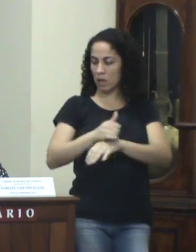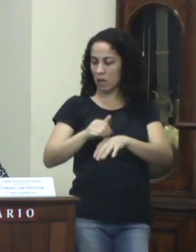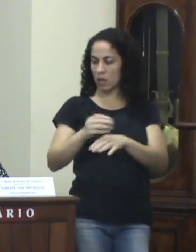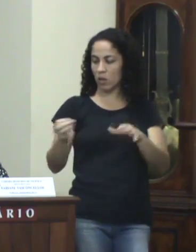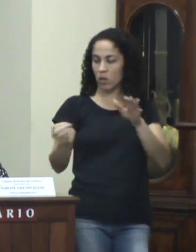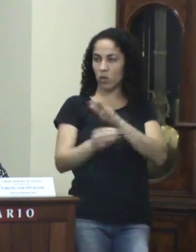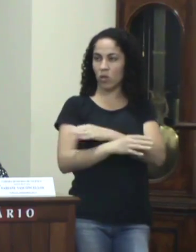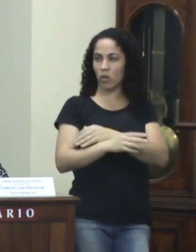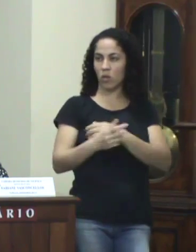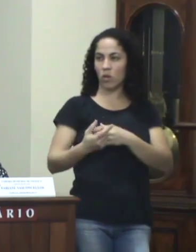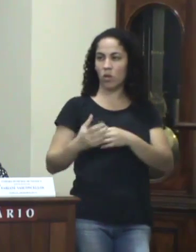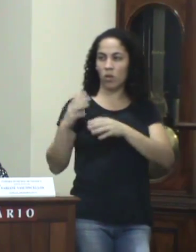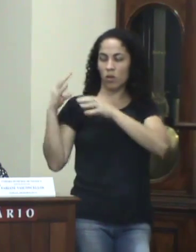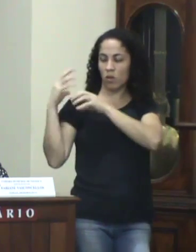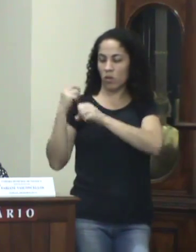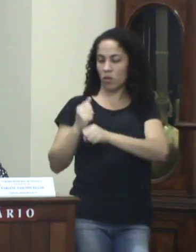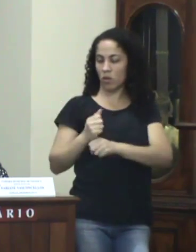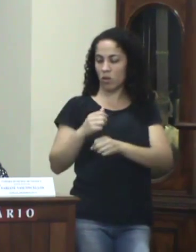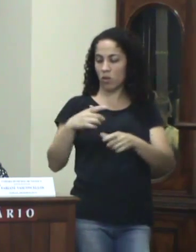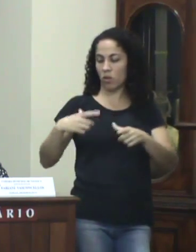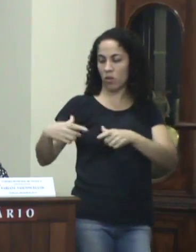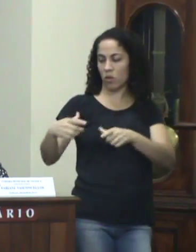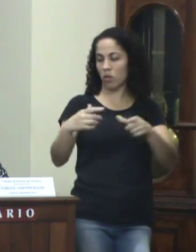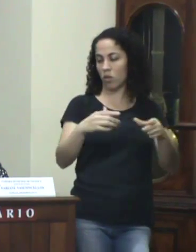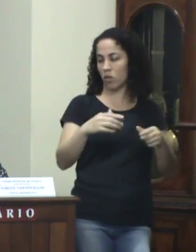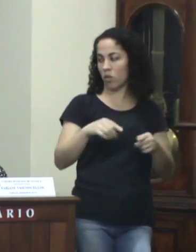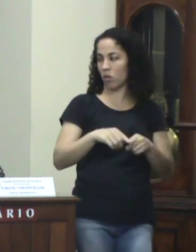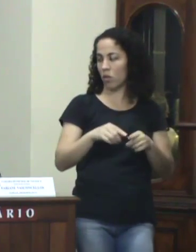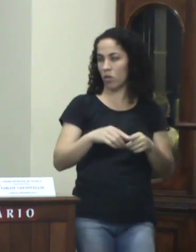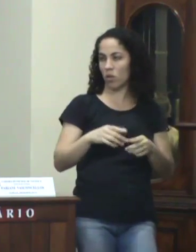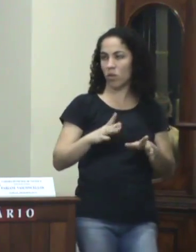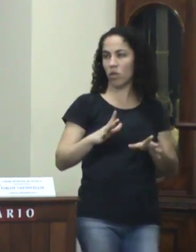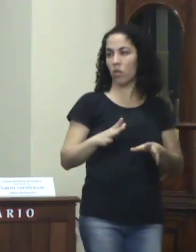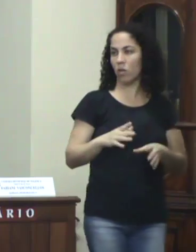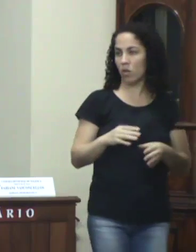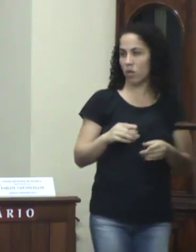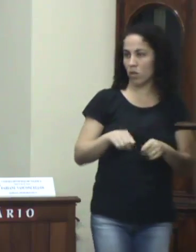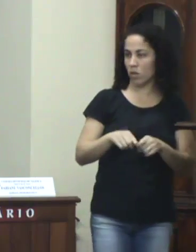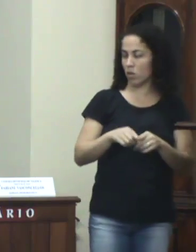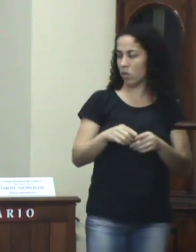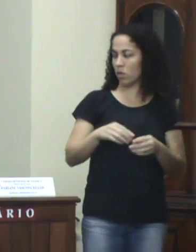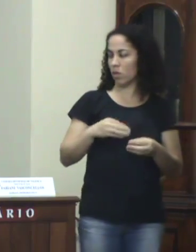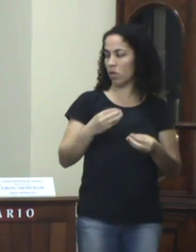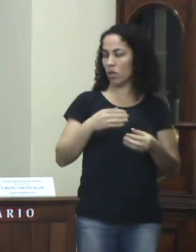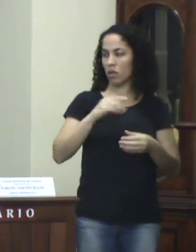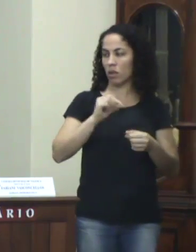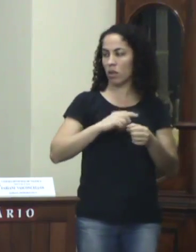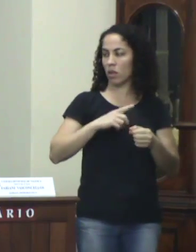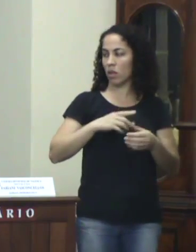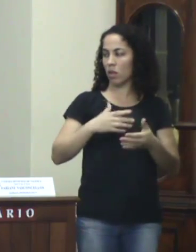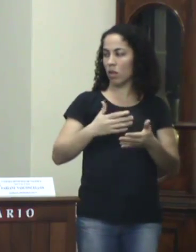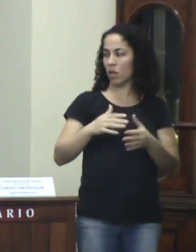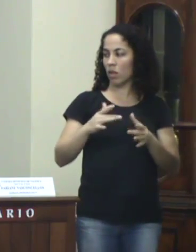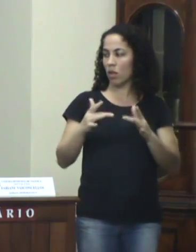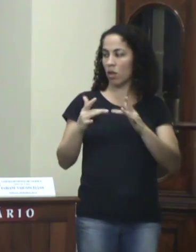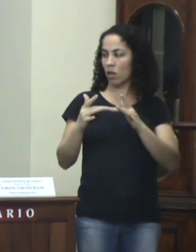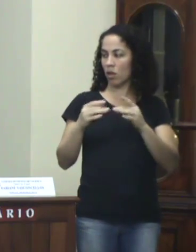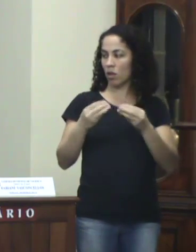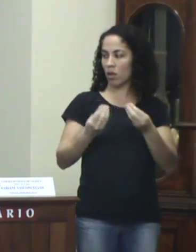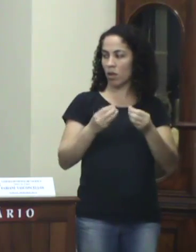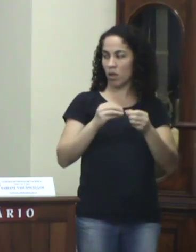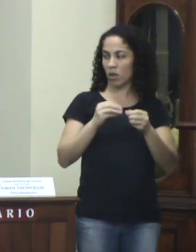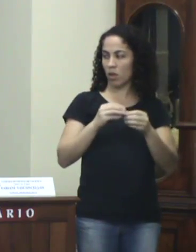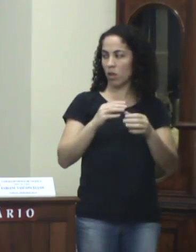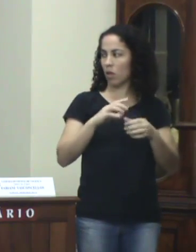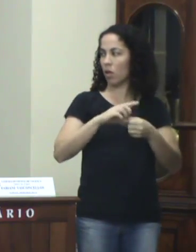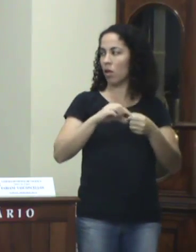novo cálculo análise das vagas para o estacionamento rotativo, adequando-se ao artigo 41 do Estatuto do